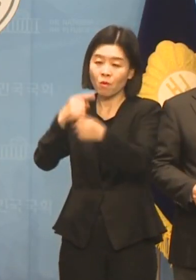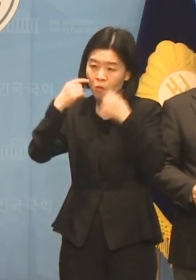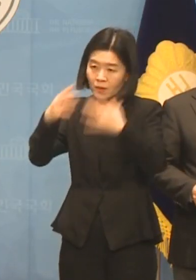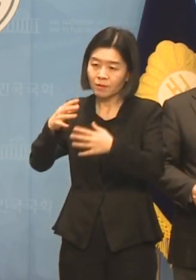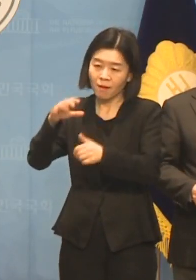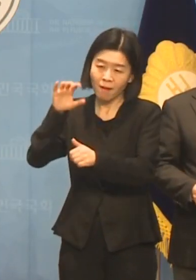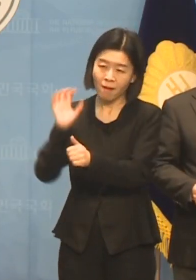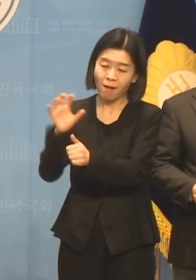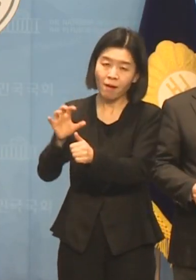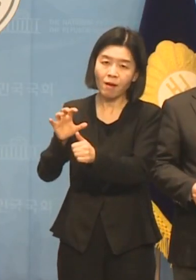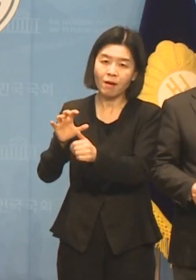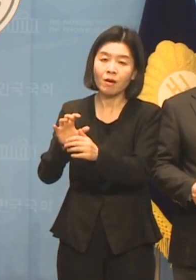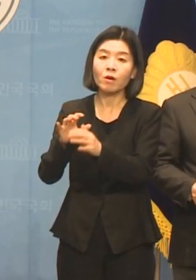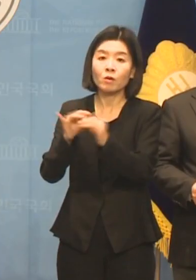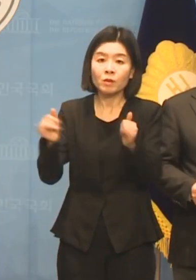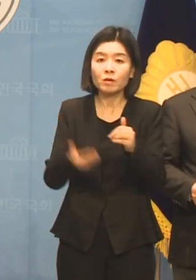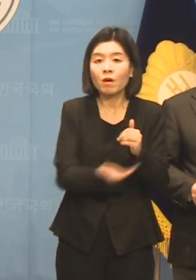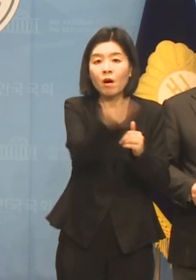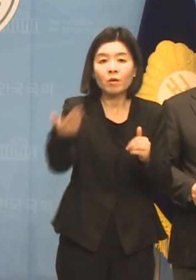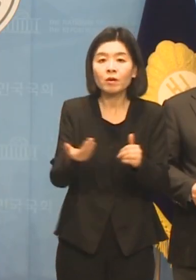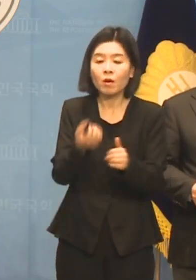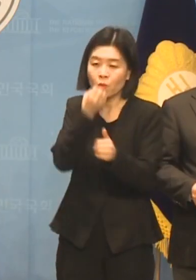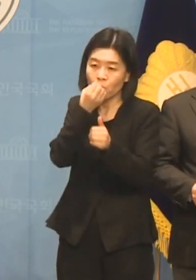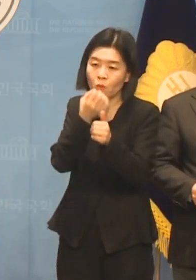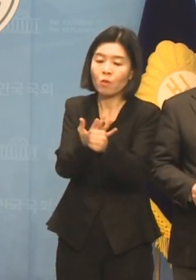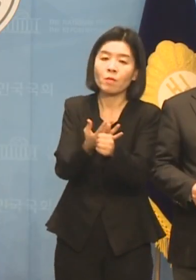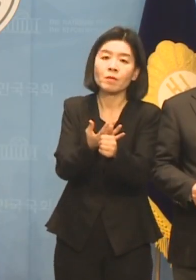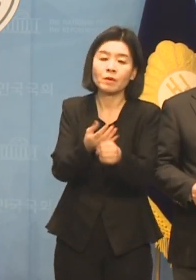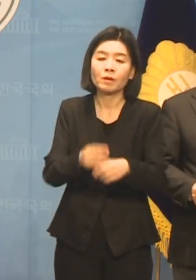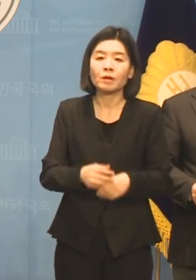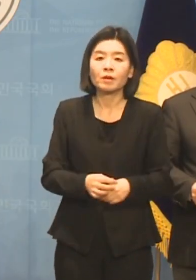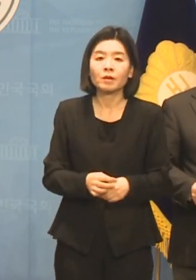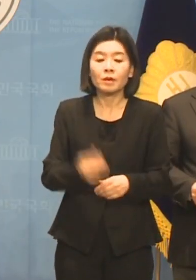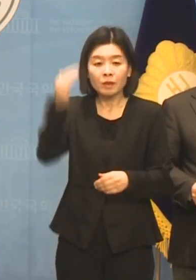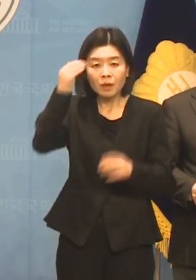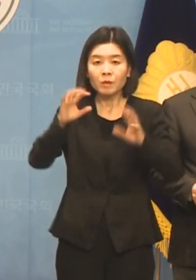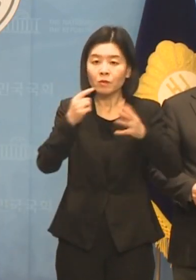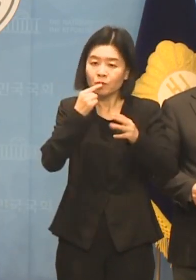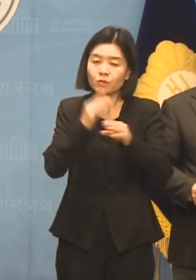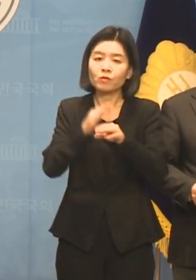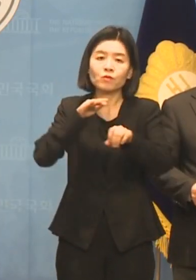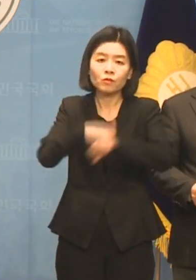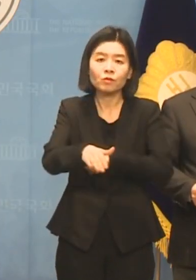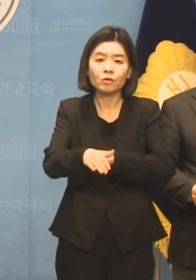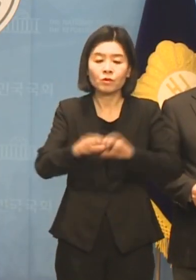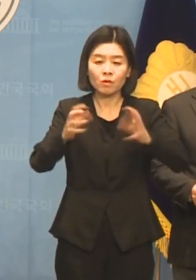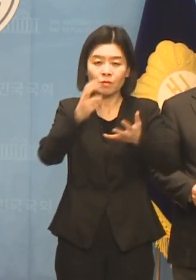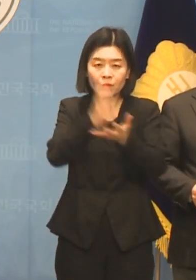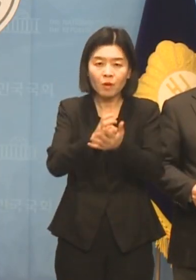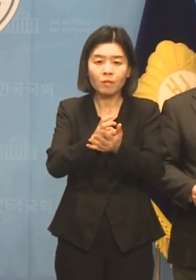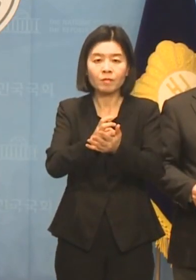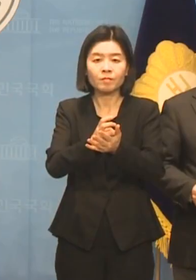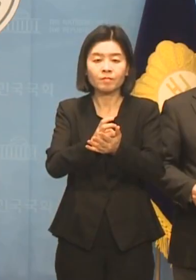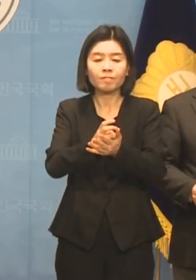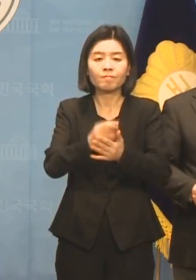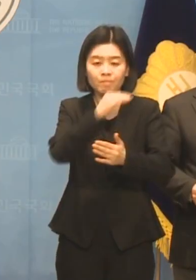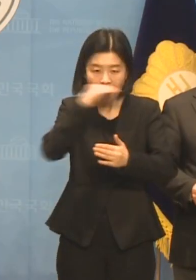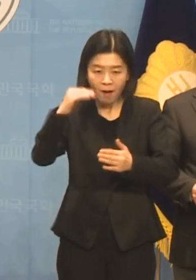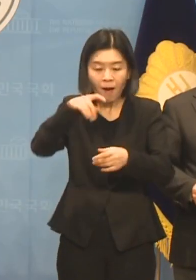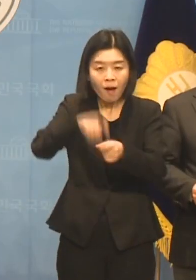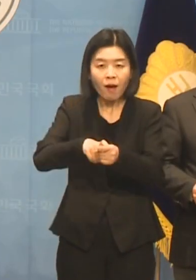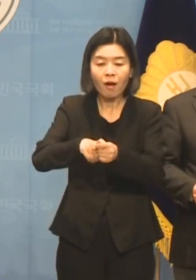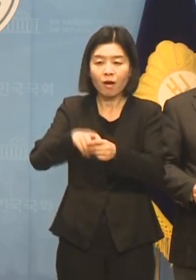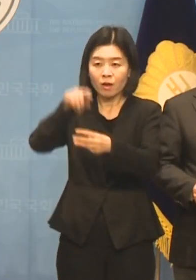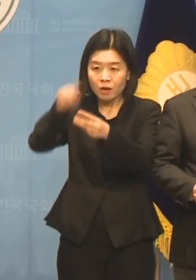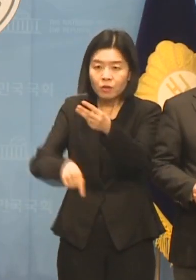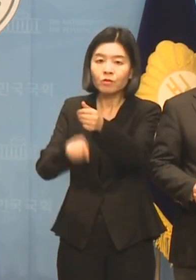규탄하며 국민 앞에 낱낱이 고발합니다. 대한민국의 민주주의와 헌법 질서를 지키기 위해 우리는